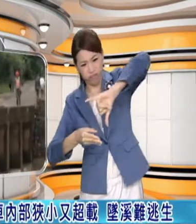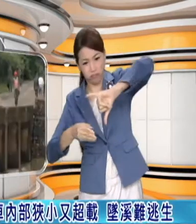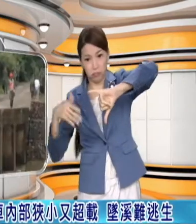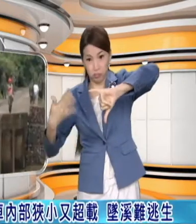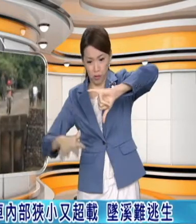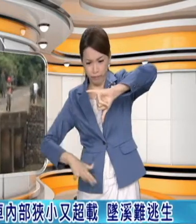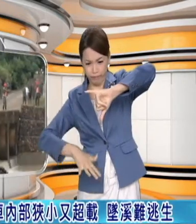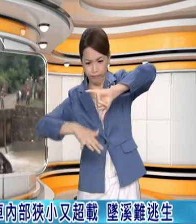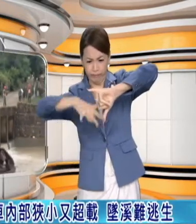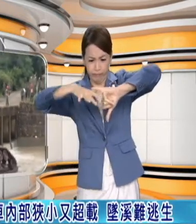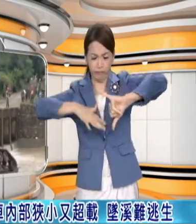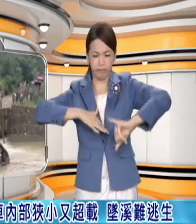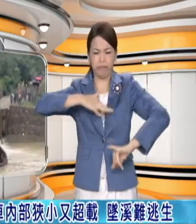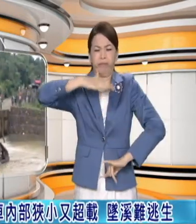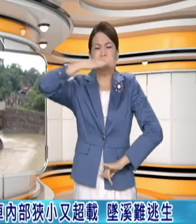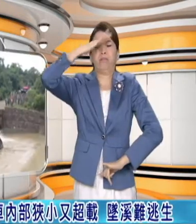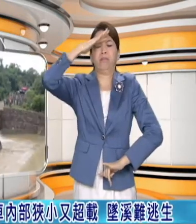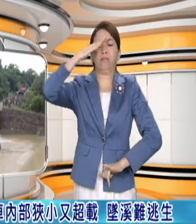逃生的机会。